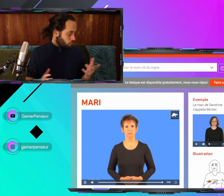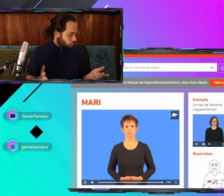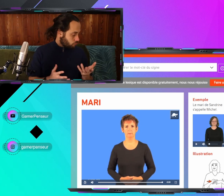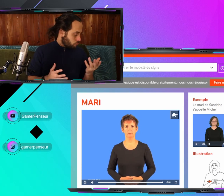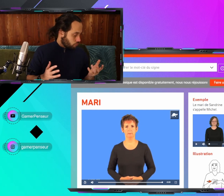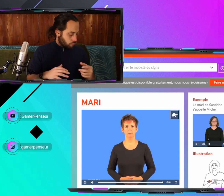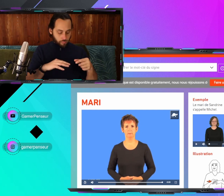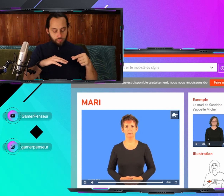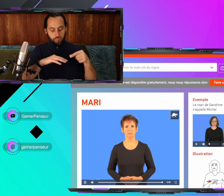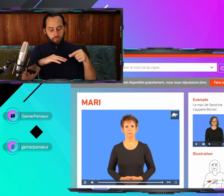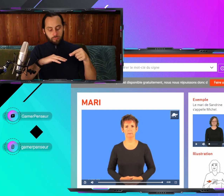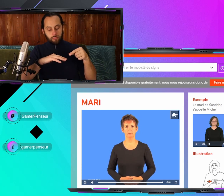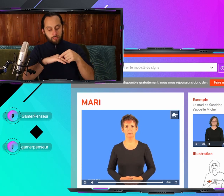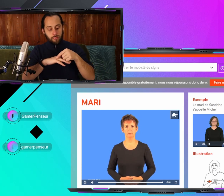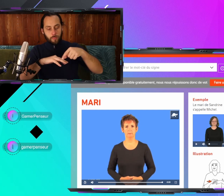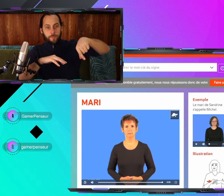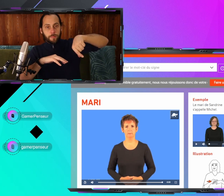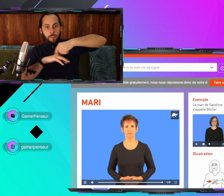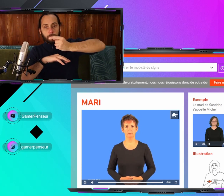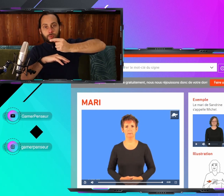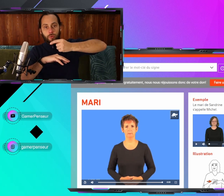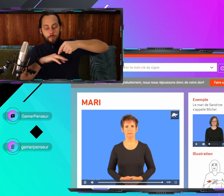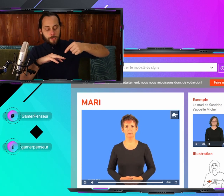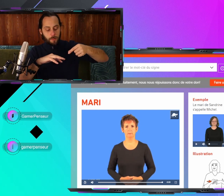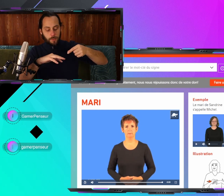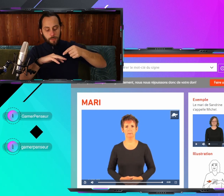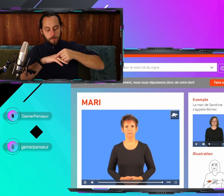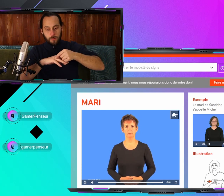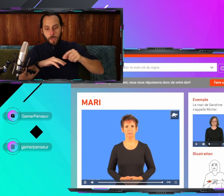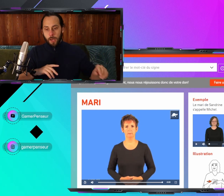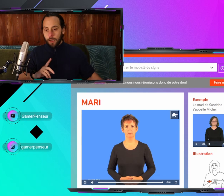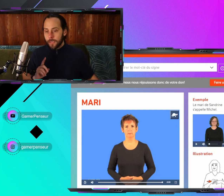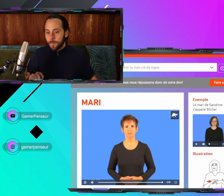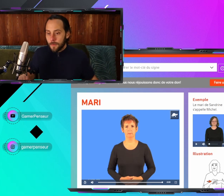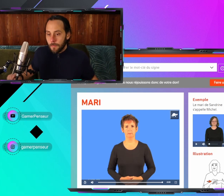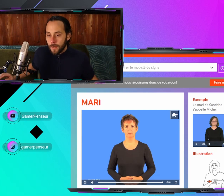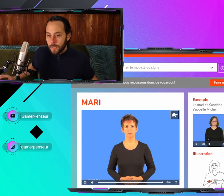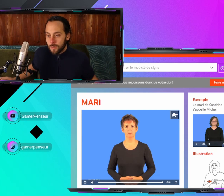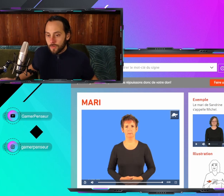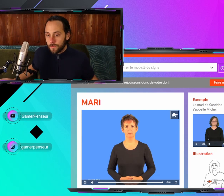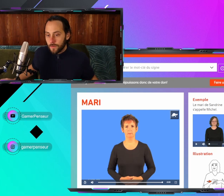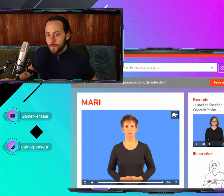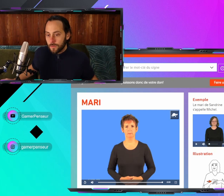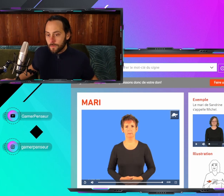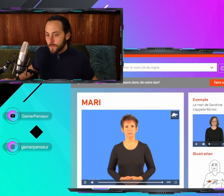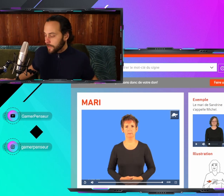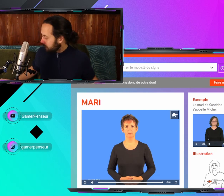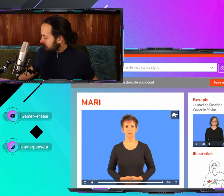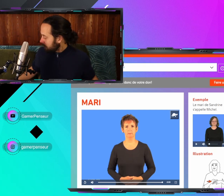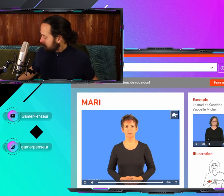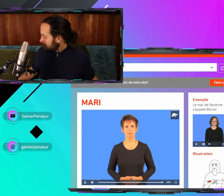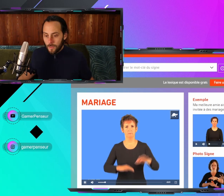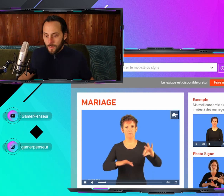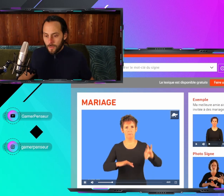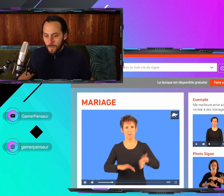Ouais. Moi je fais peut-être un peu trop comme ça, mais... Ah, mais c'est peut-être mariage que je fais. Je vais